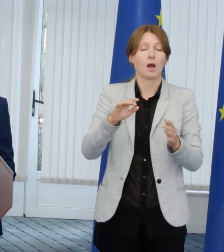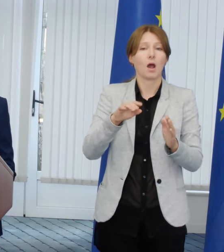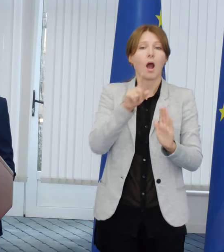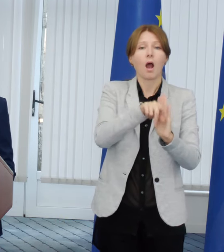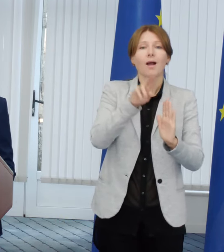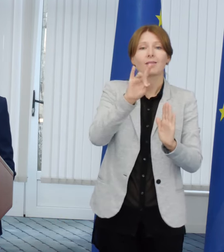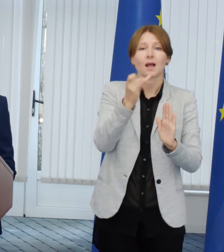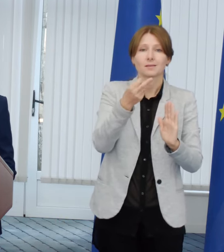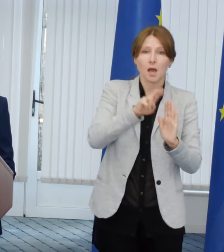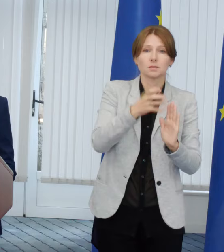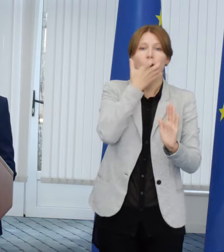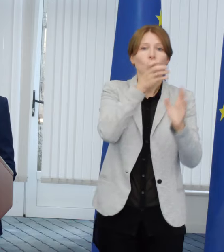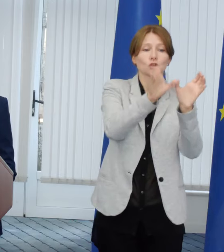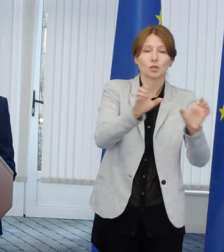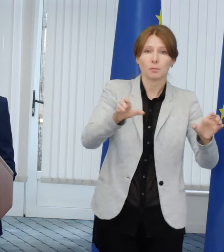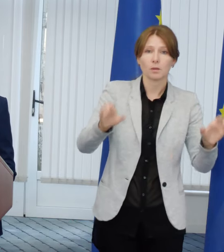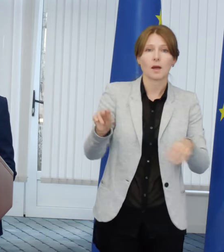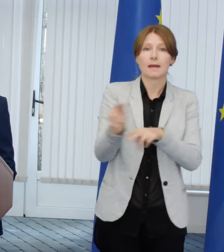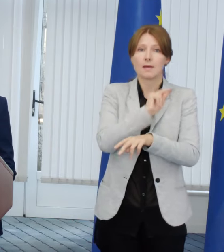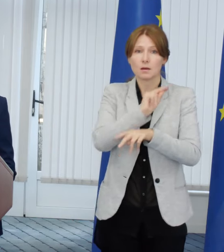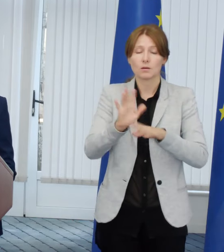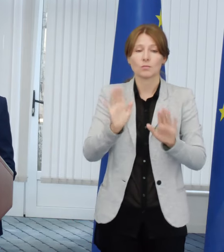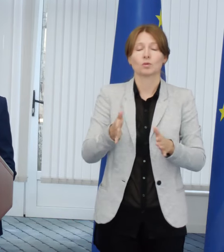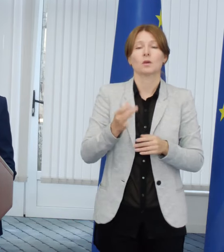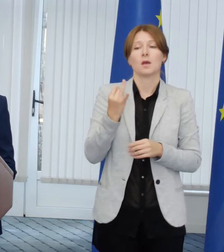sistemului de încălzire și vor oferi